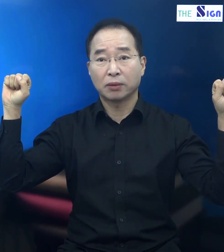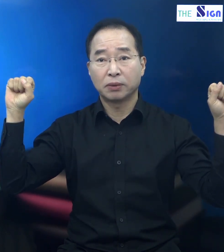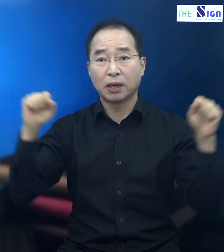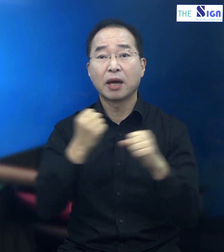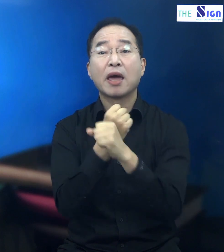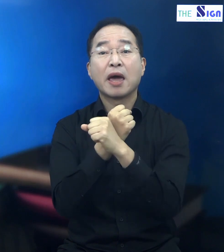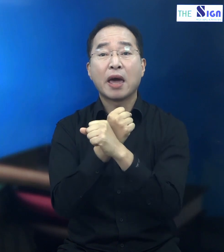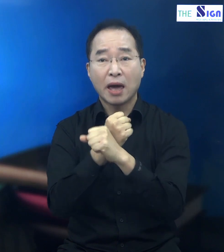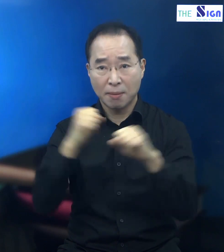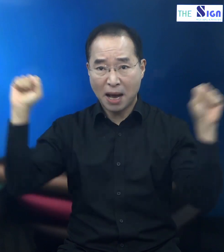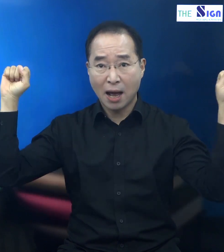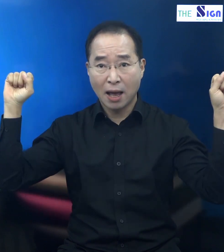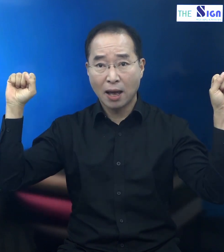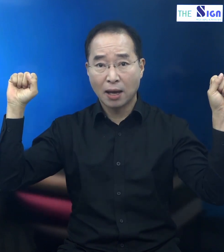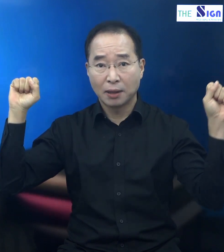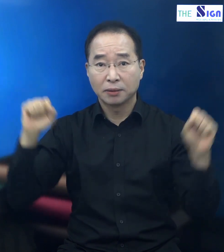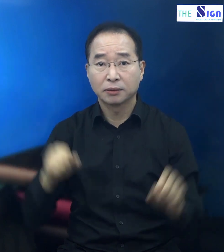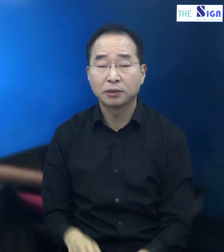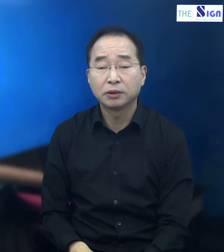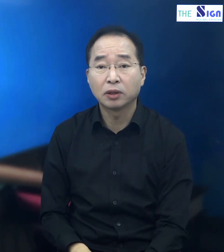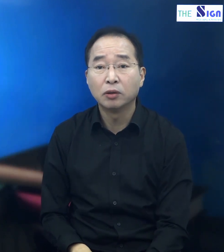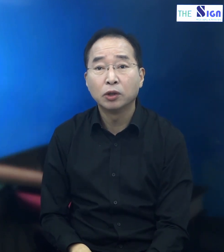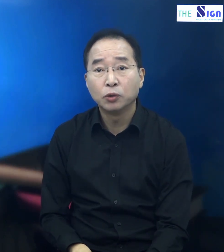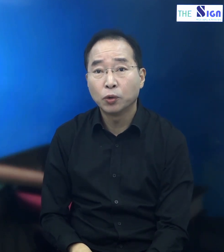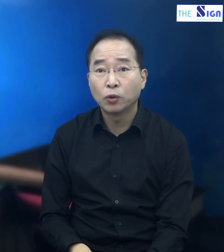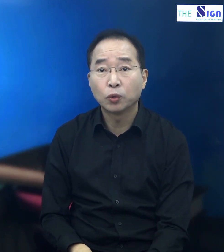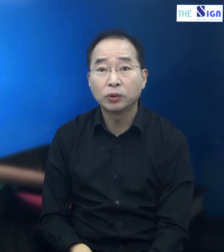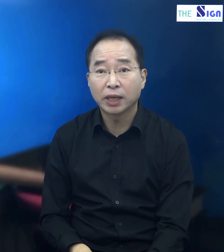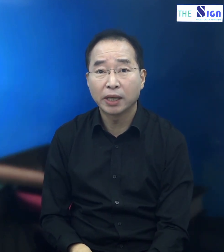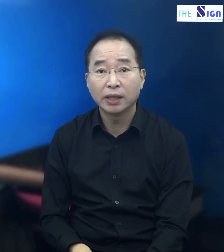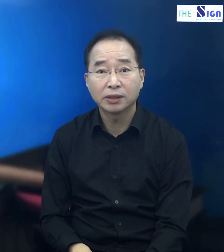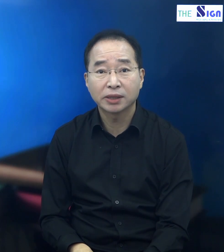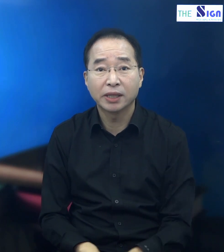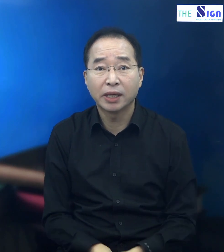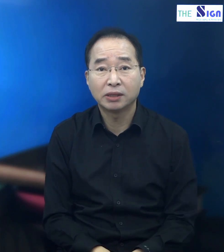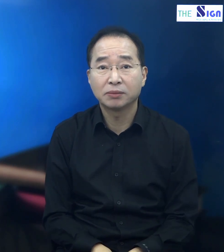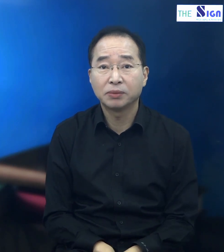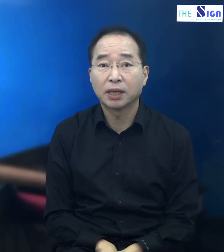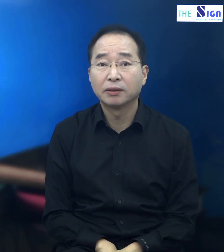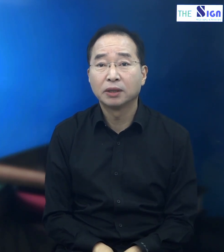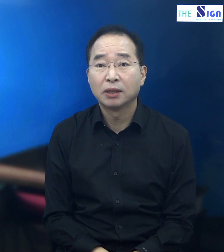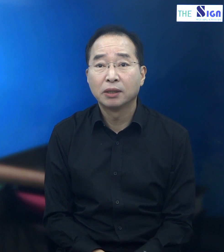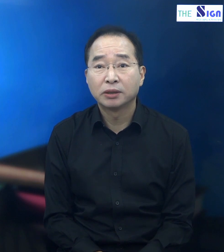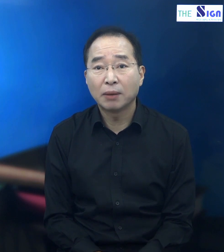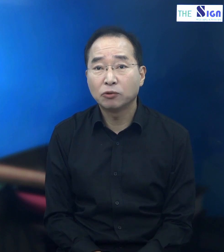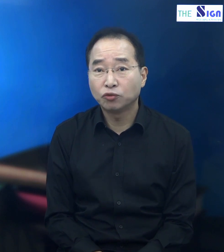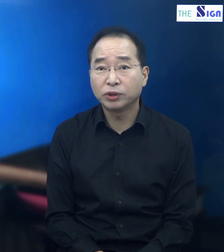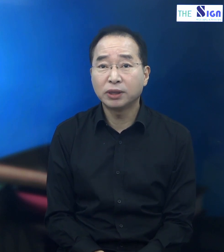동작입니다. 해방. 그래서 요 동작에 차이가 있습니다. 그 다음에